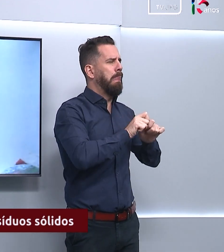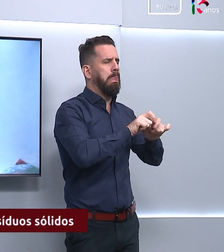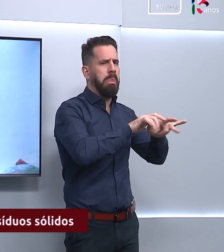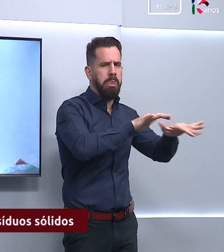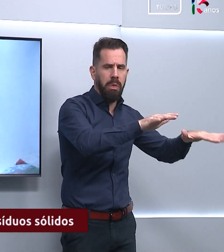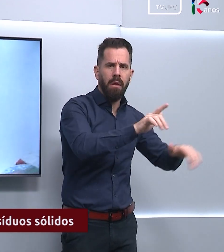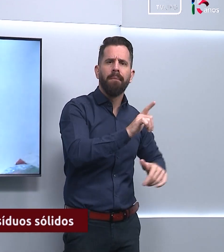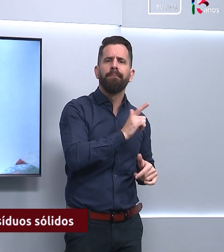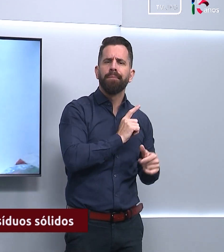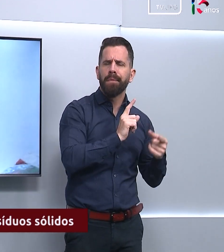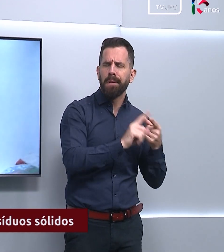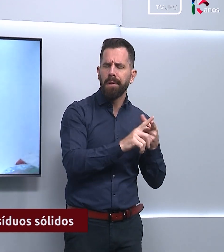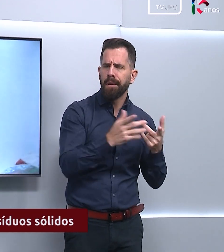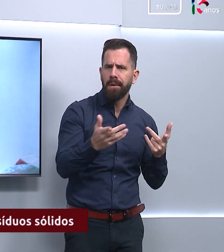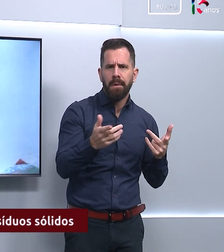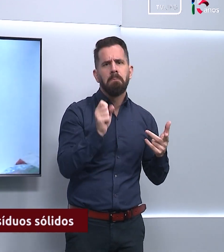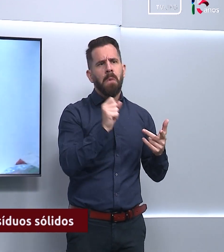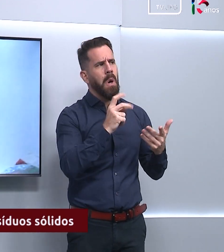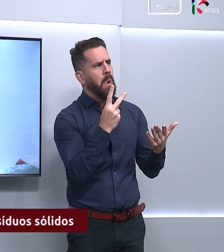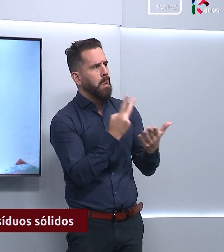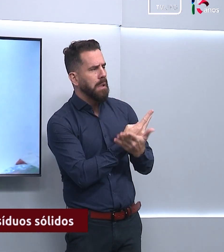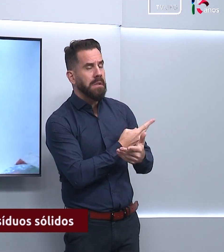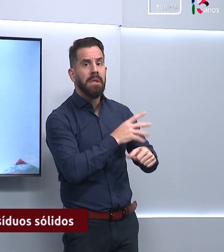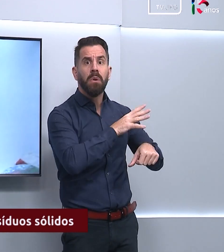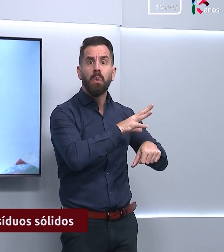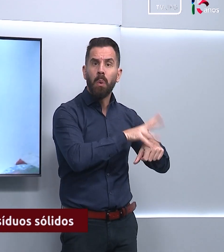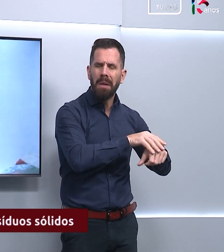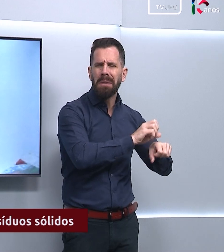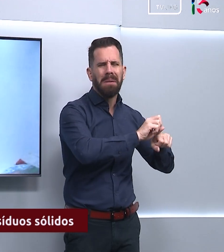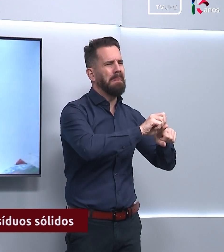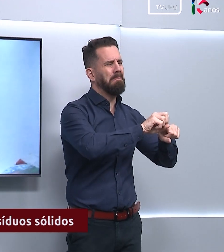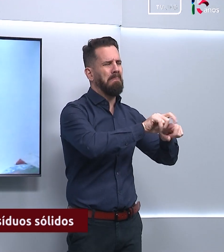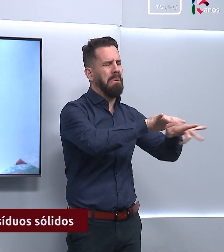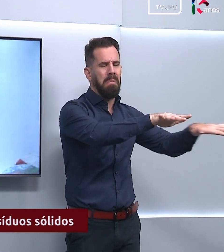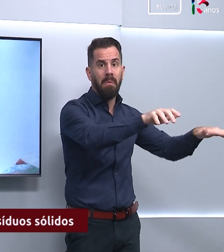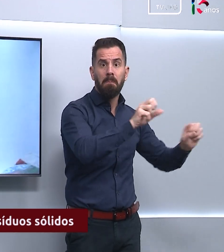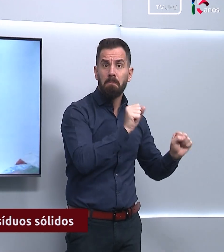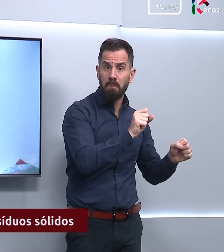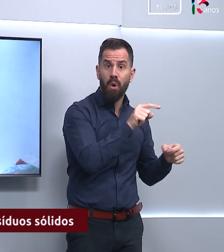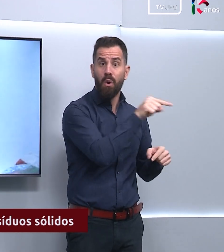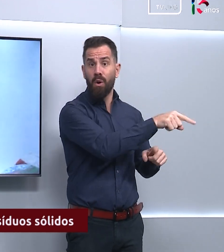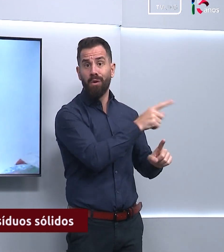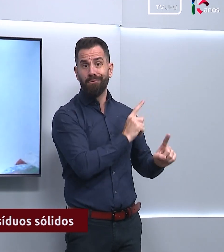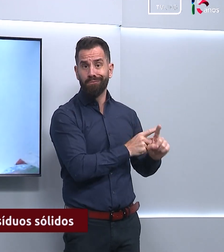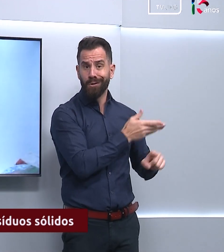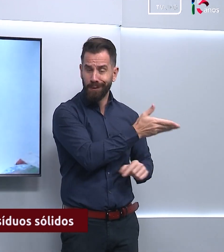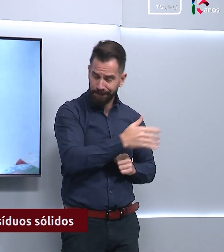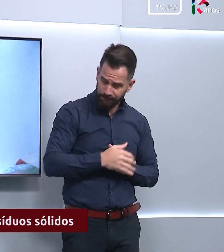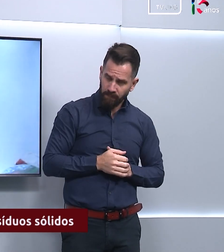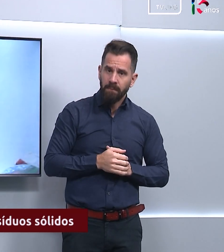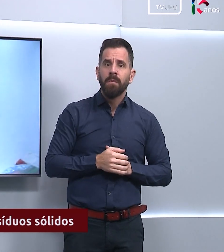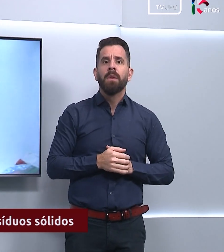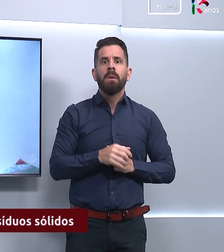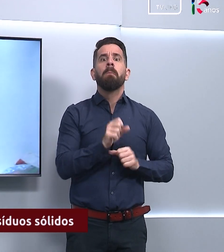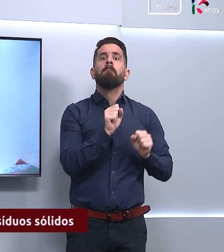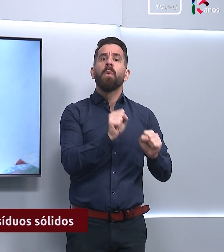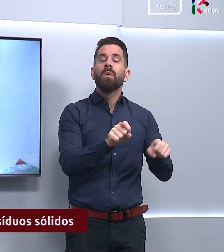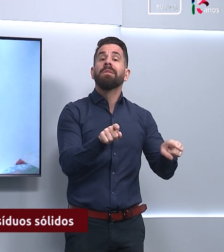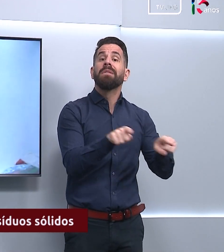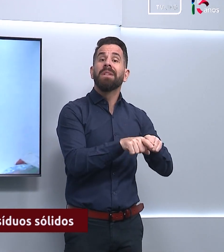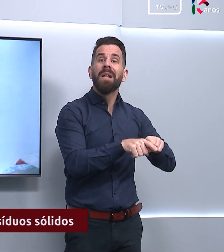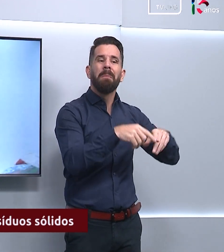que podem ser criados e das doenças veiculadas dessa forma, eu posso ter, sim, a contaminação do solo e das